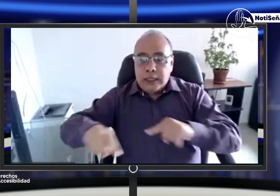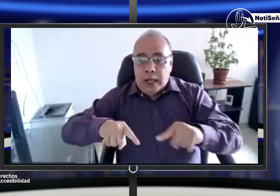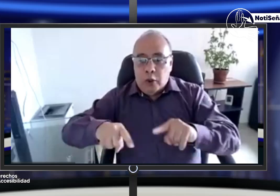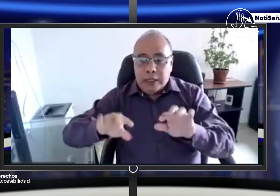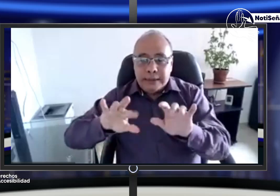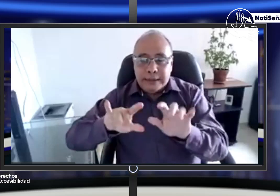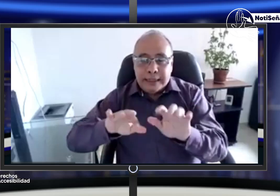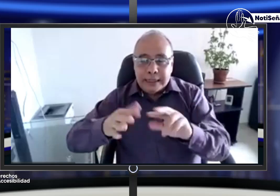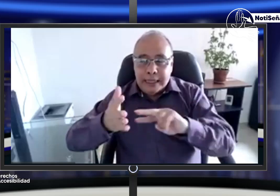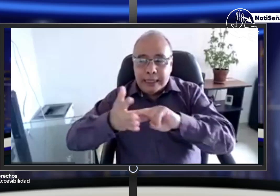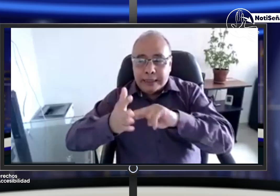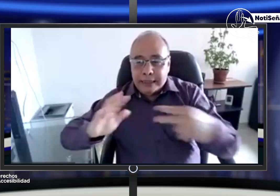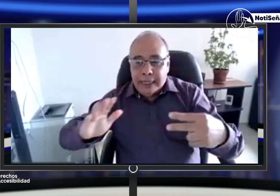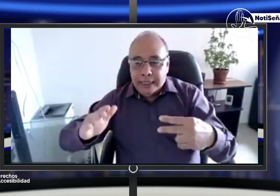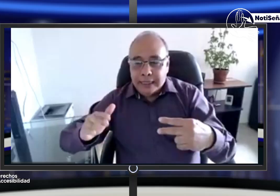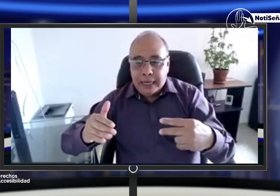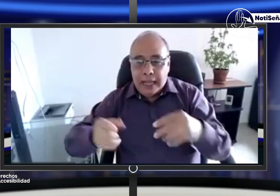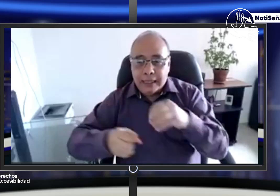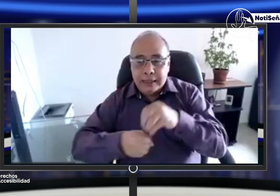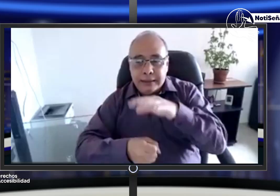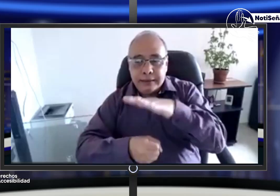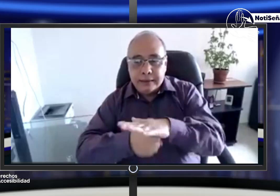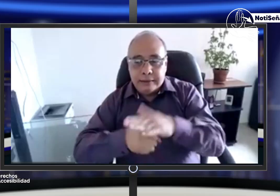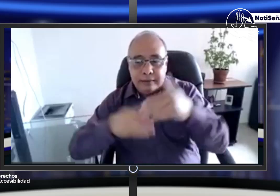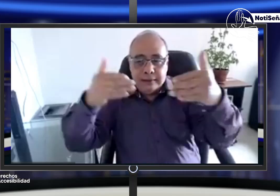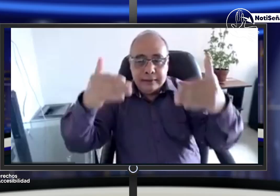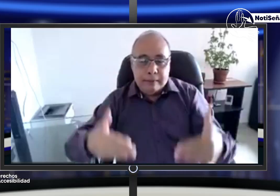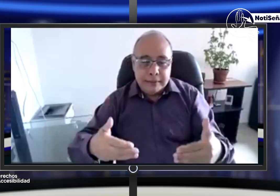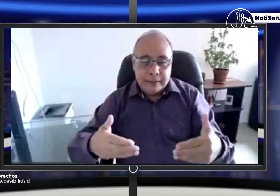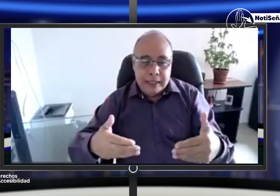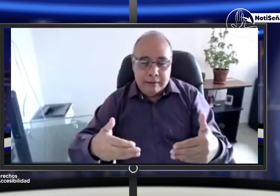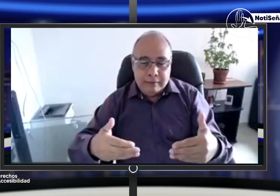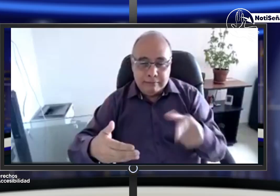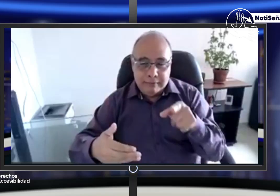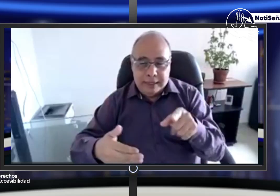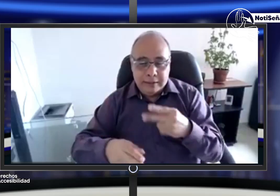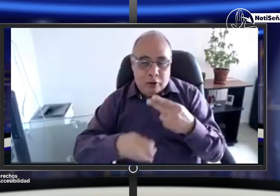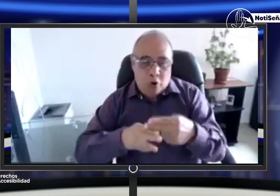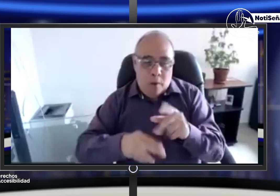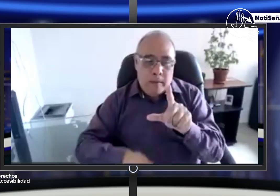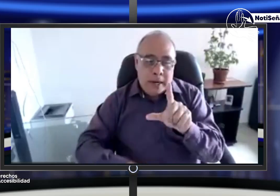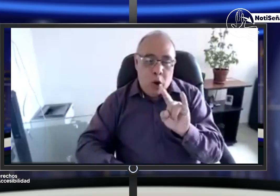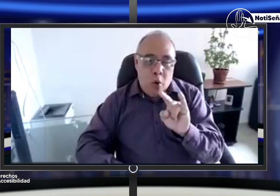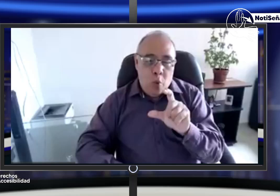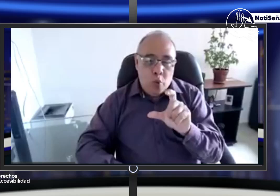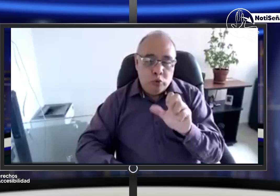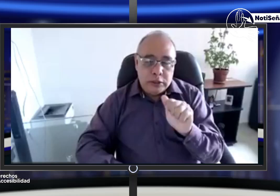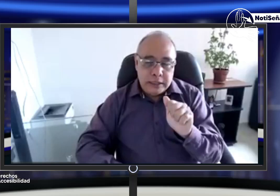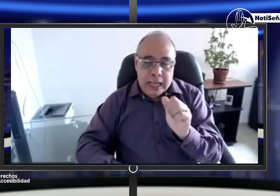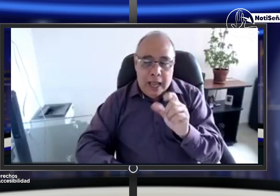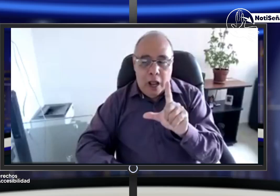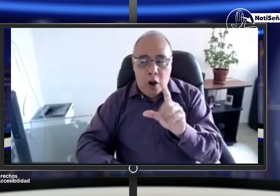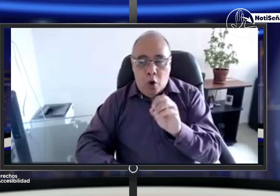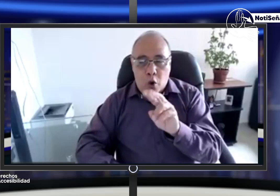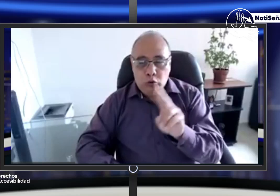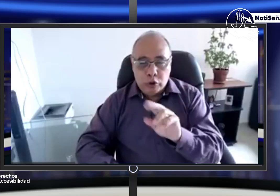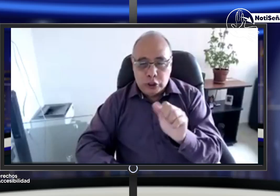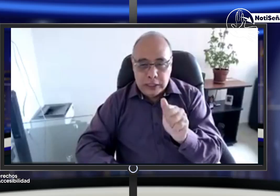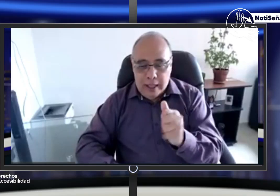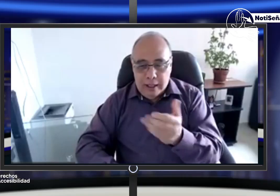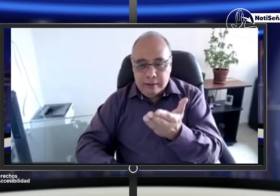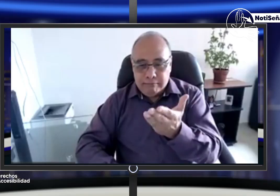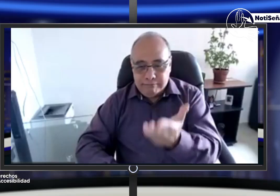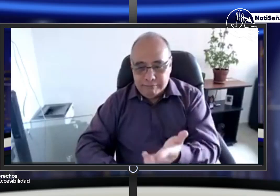Vamos a hablar acerca de cómo se coordina la Secretaría Técnica Distrital de Discapacidad en